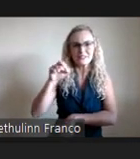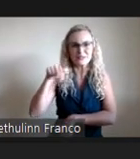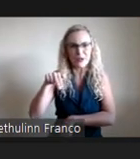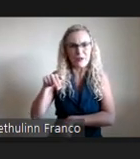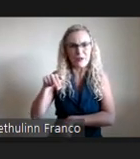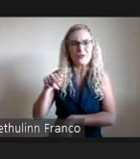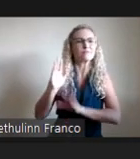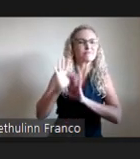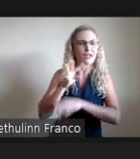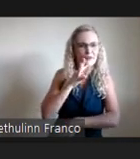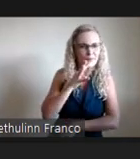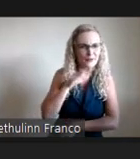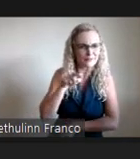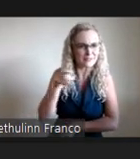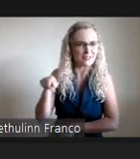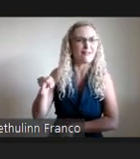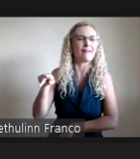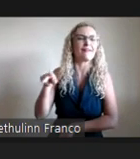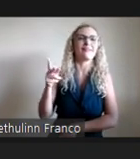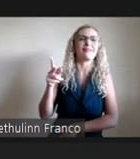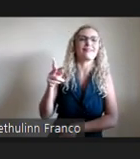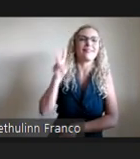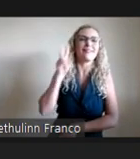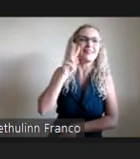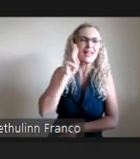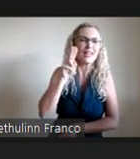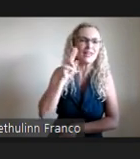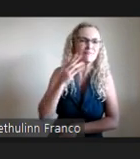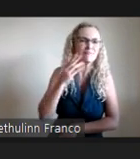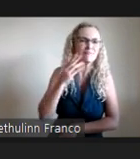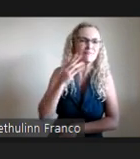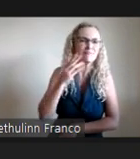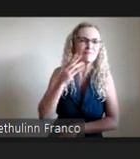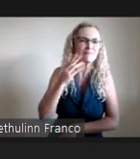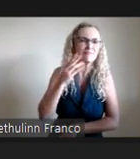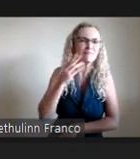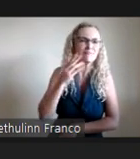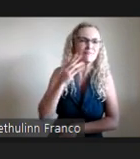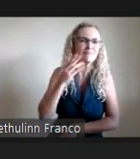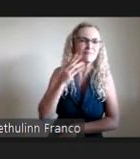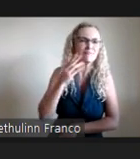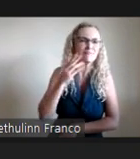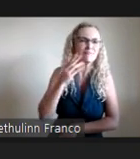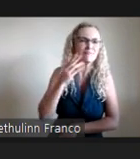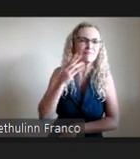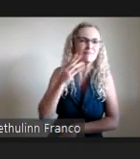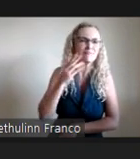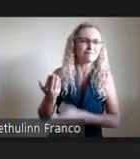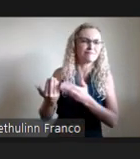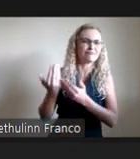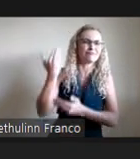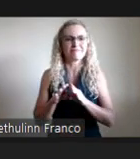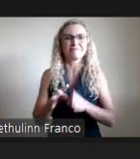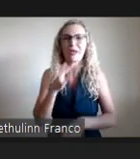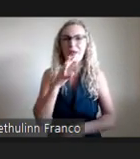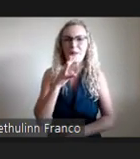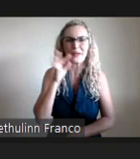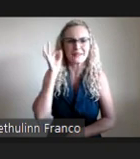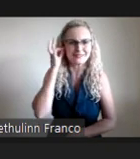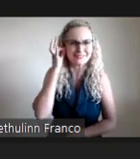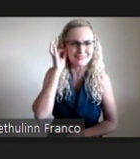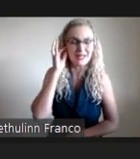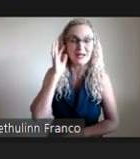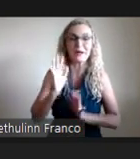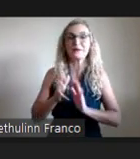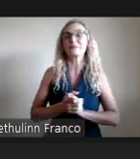de histórias. Isso. Legal, obrigada. A Vânia, excelente colocações,